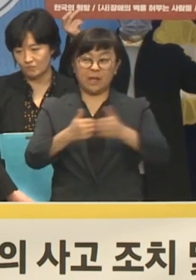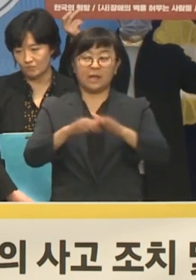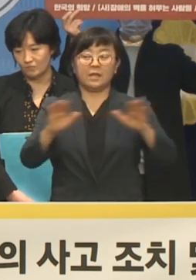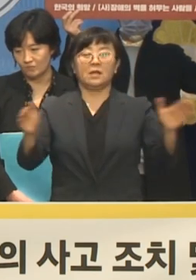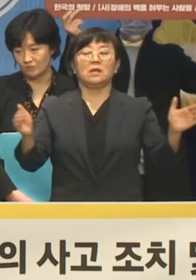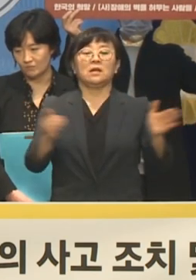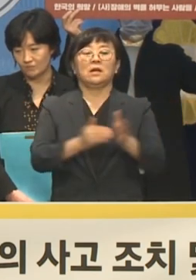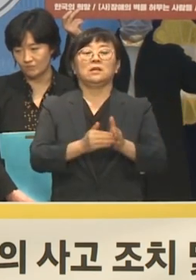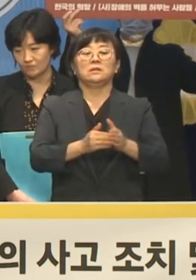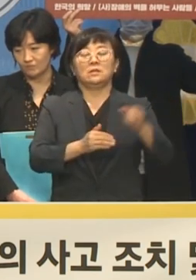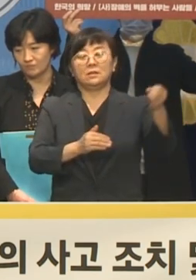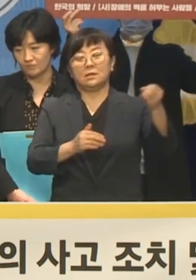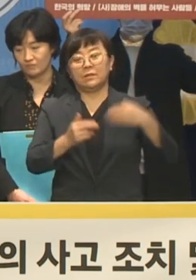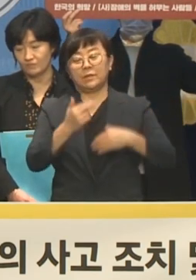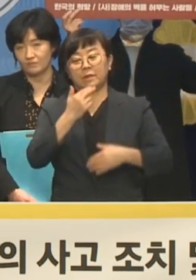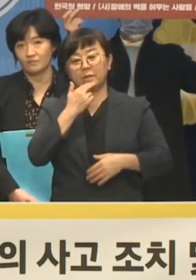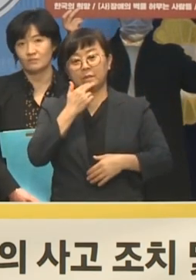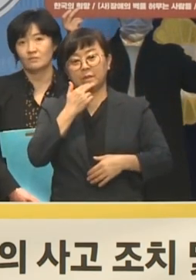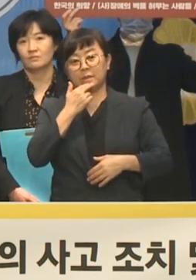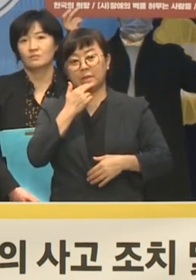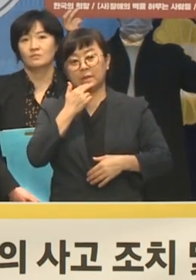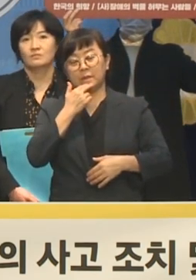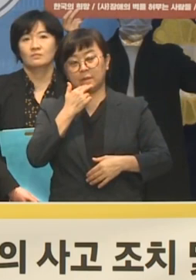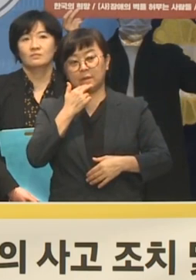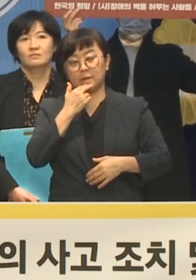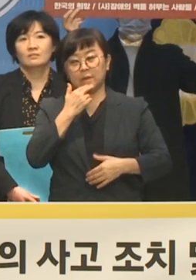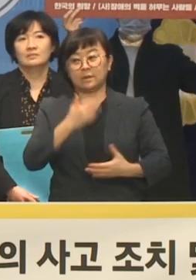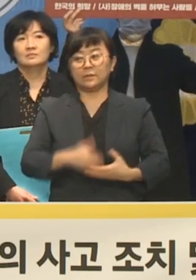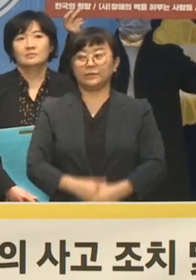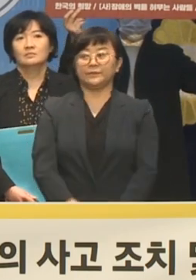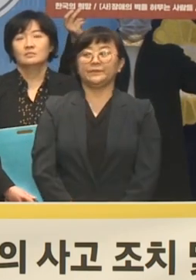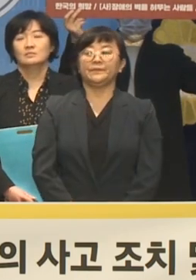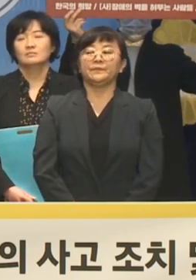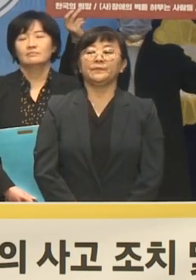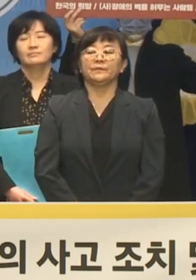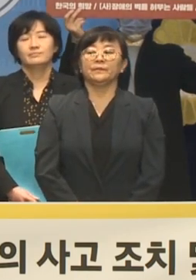현재까지도 아무런 답변을 받지 못했습니다.